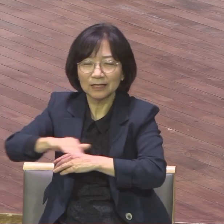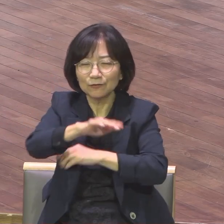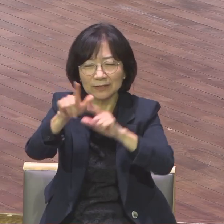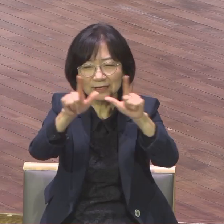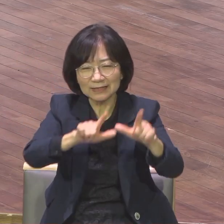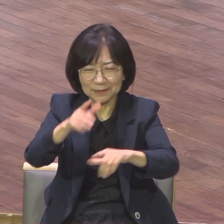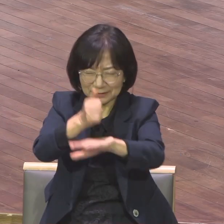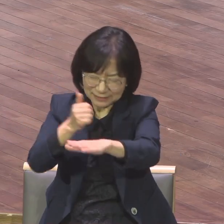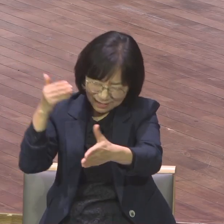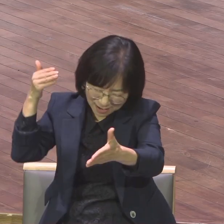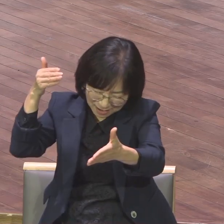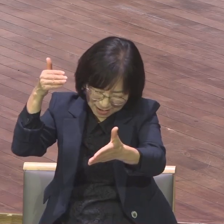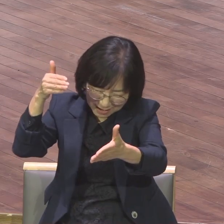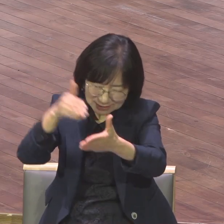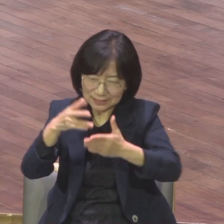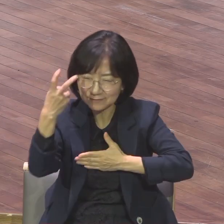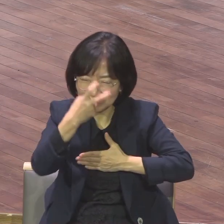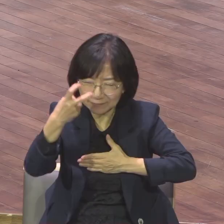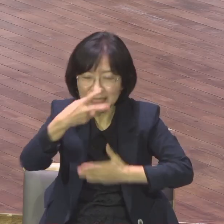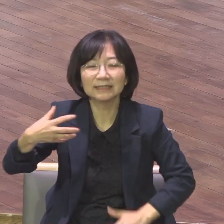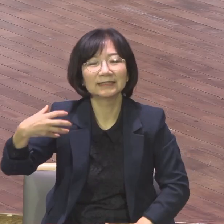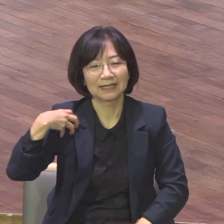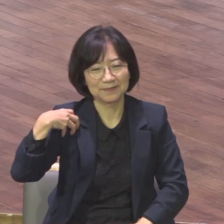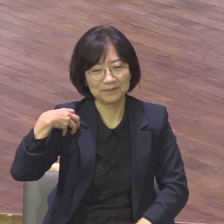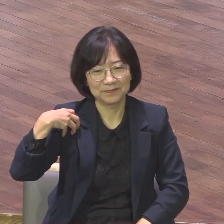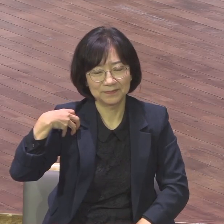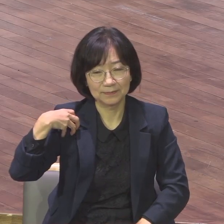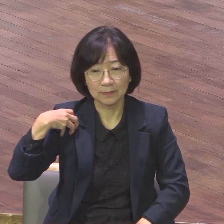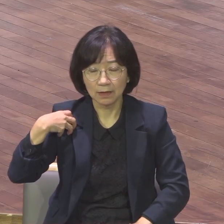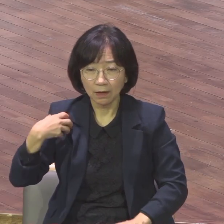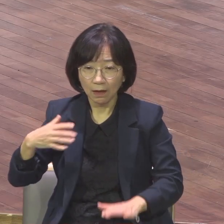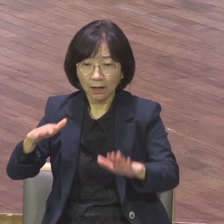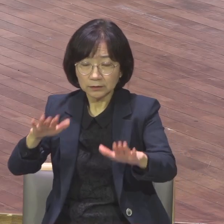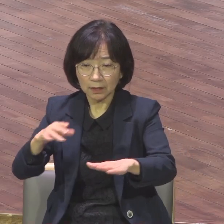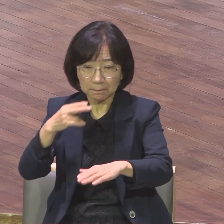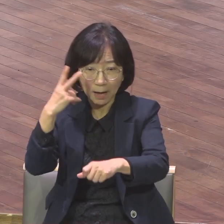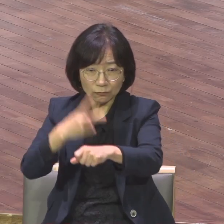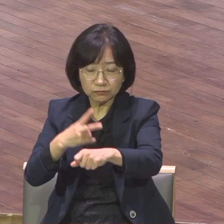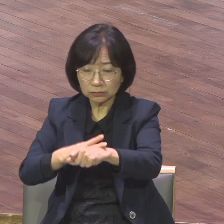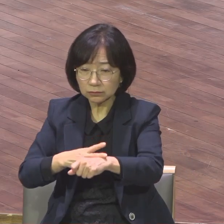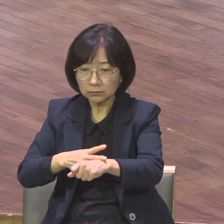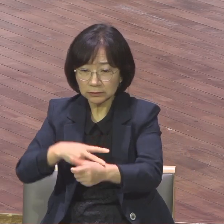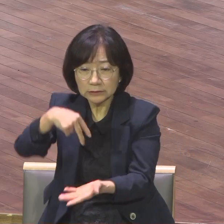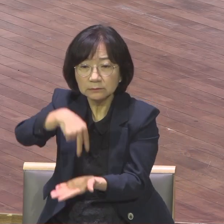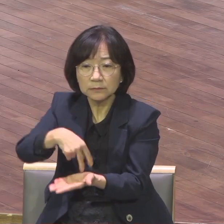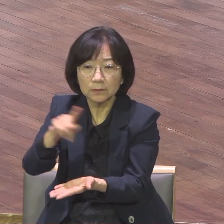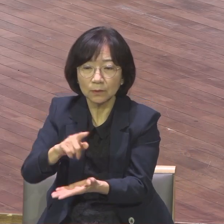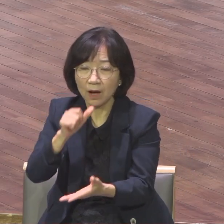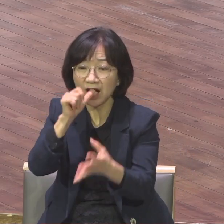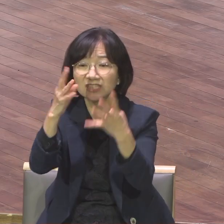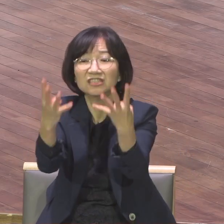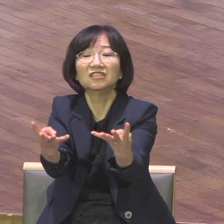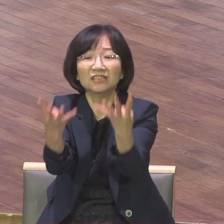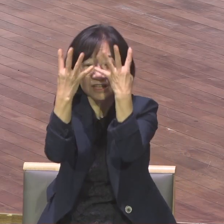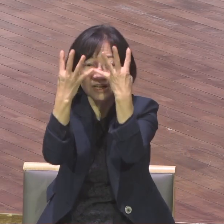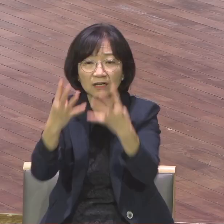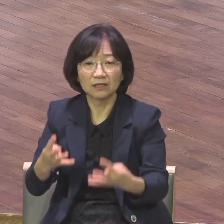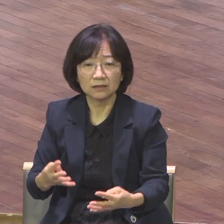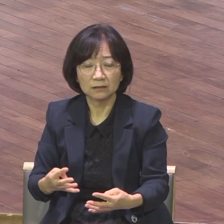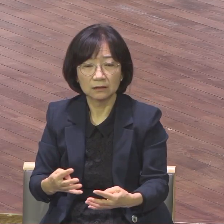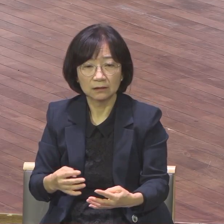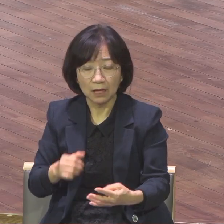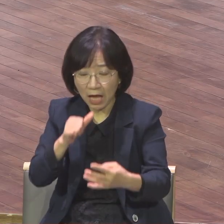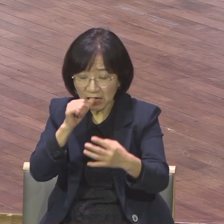끝까지 책임져 주신다. 바울이 지금 궁궐에 앉아서 이 편지를 합니까? 이 말을 합니까? 지금